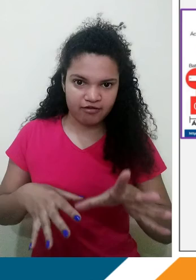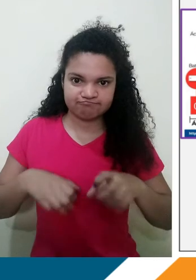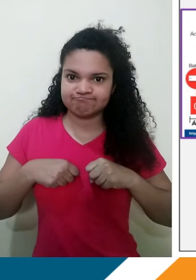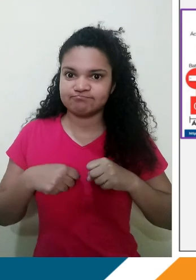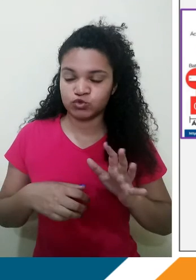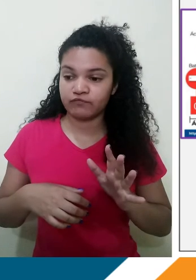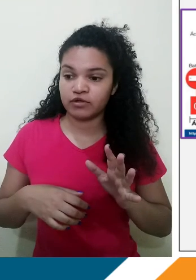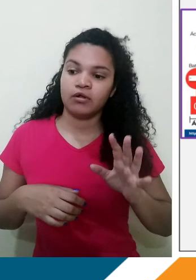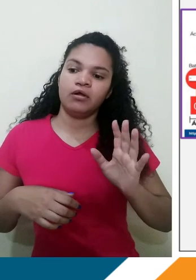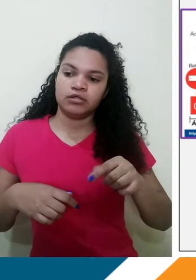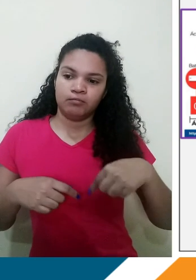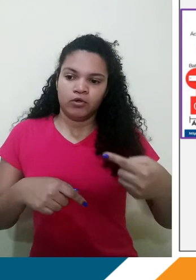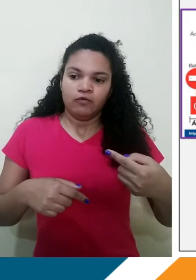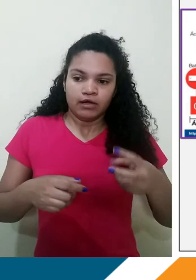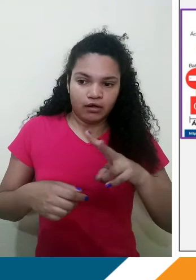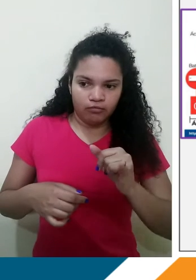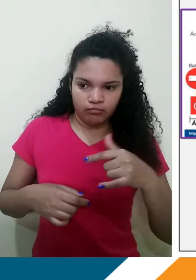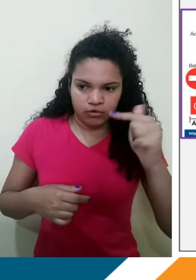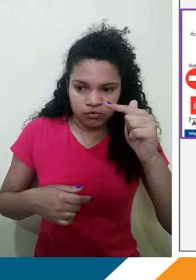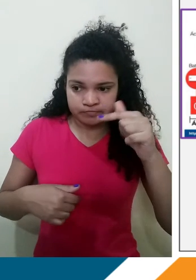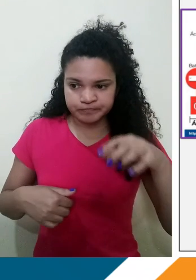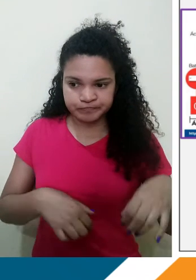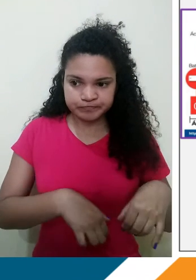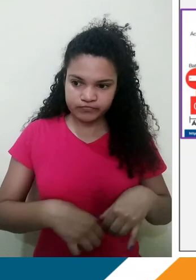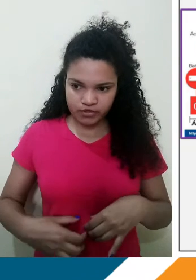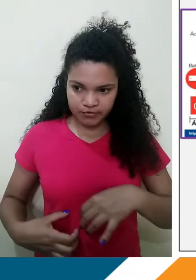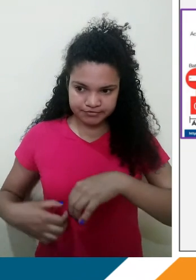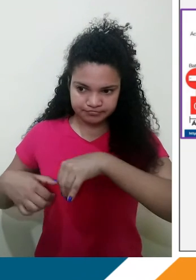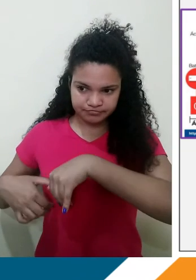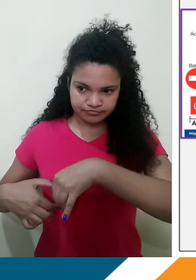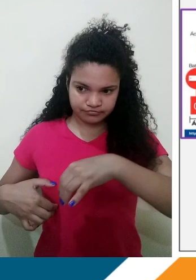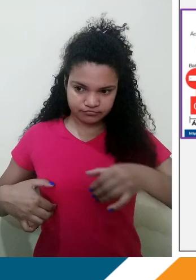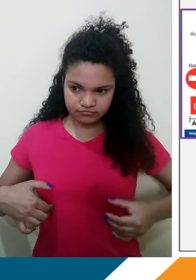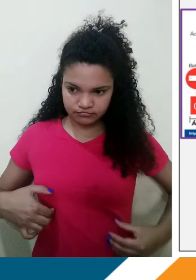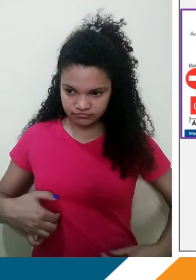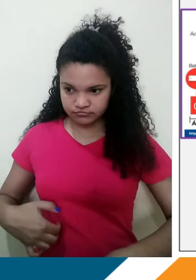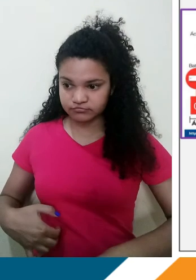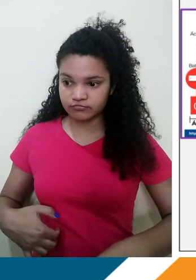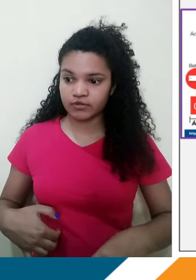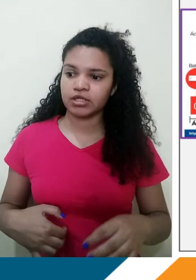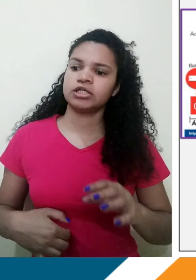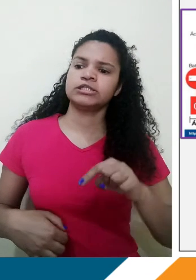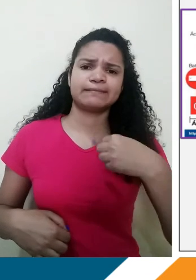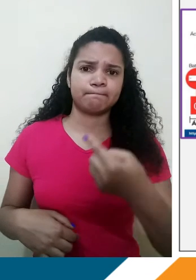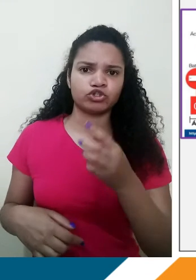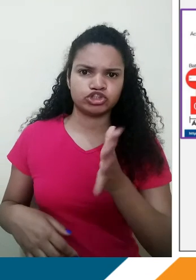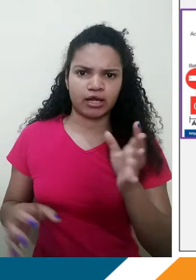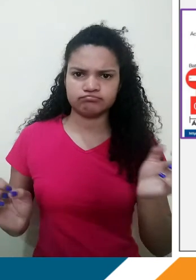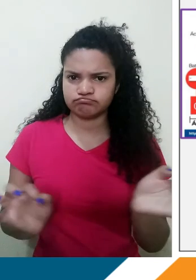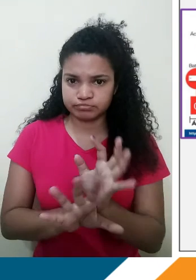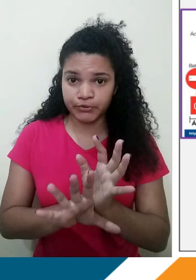grosso, com absorção de água e sais minerais. E o que sobra, os dejetos, então, são transformados em fezes